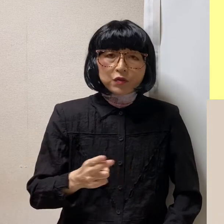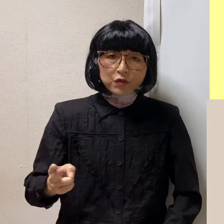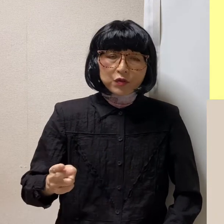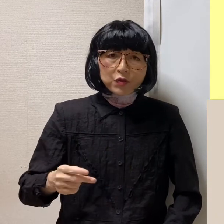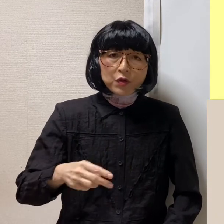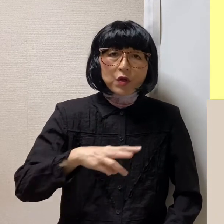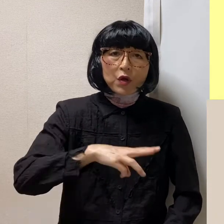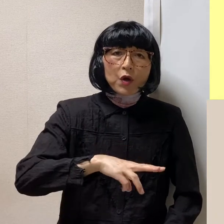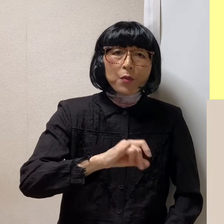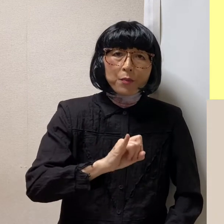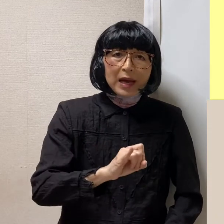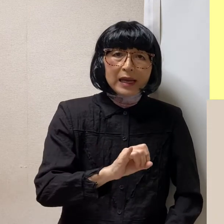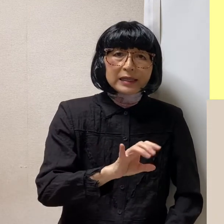I found my key.